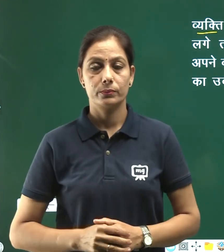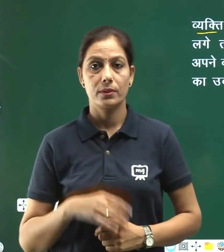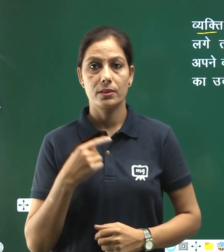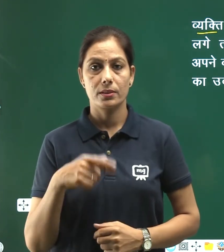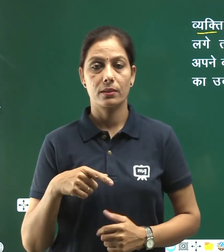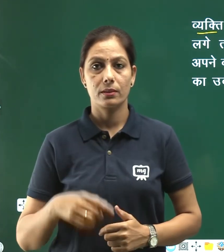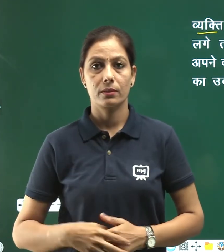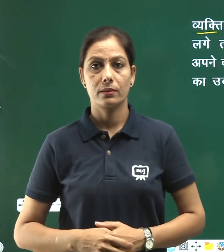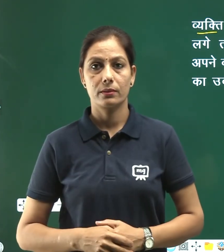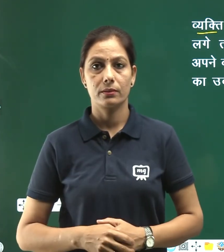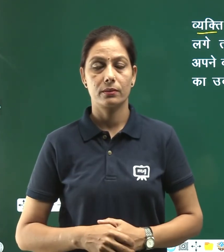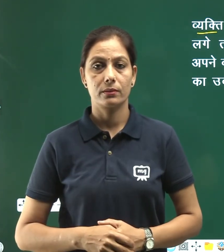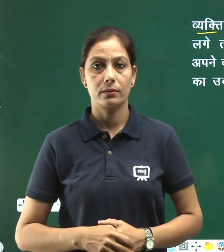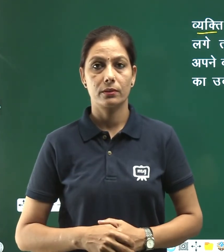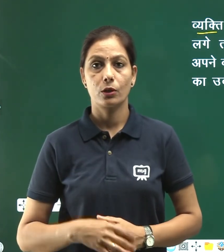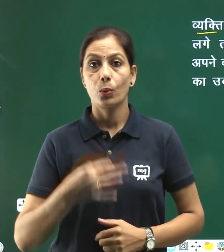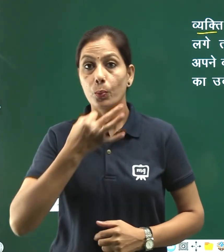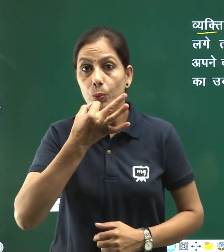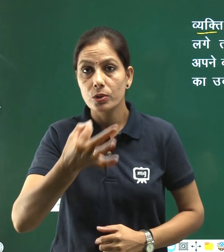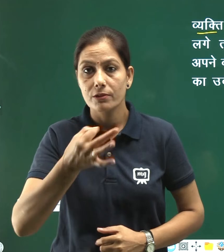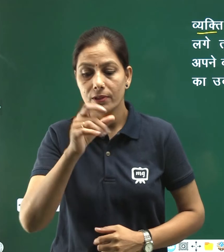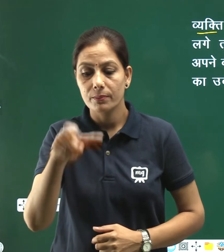इससे प्रश्नकर्ता का